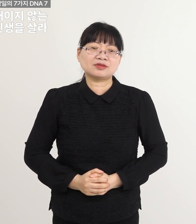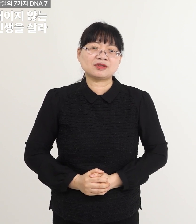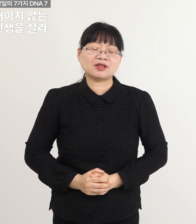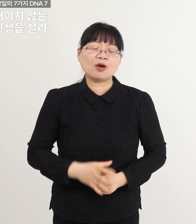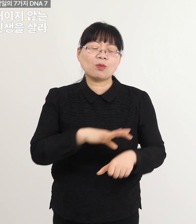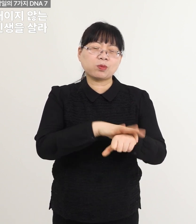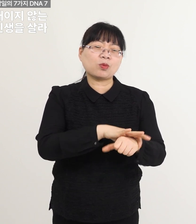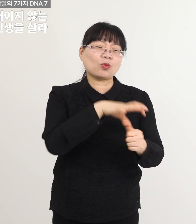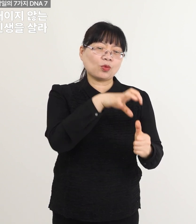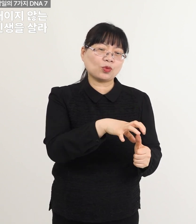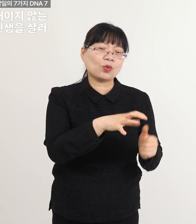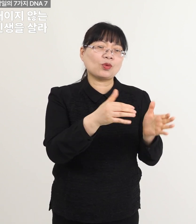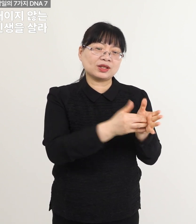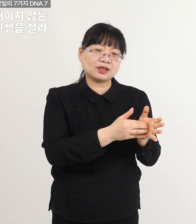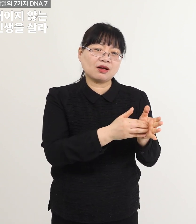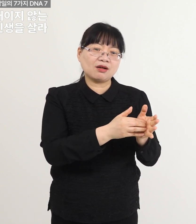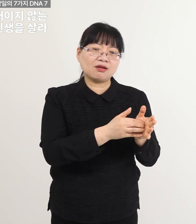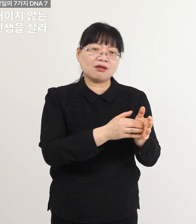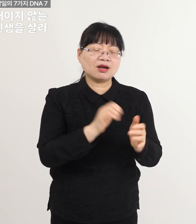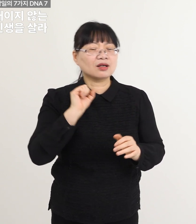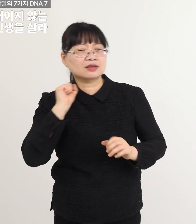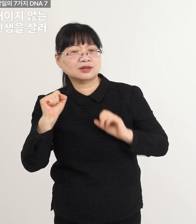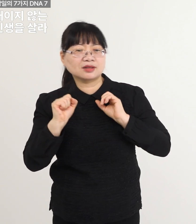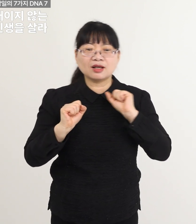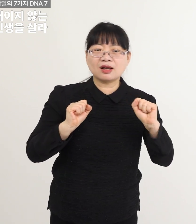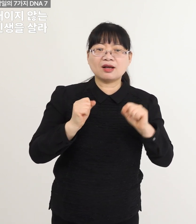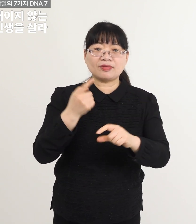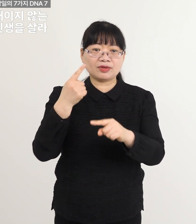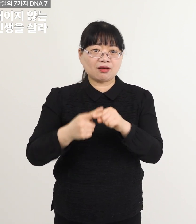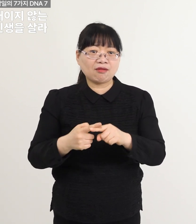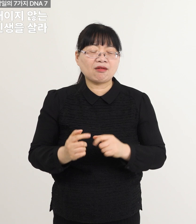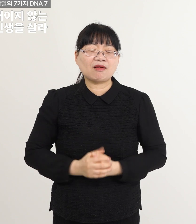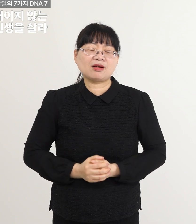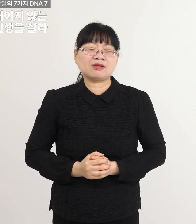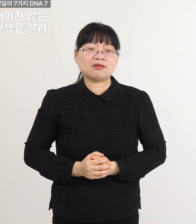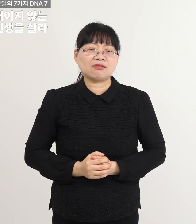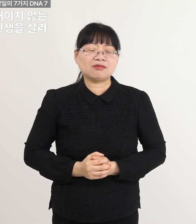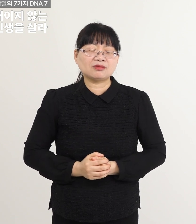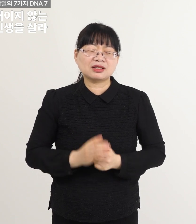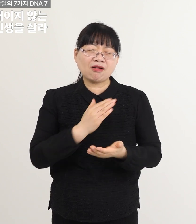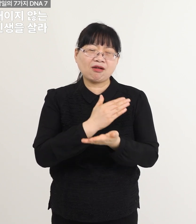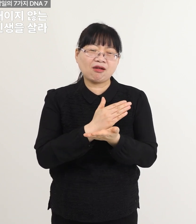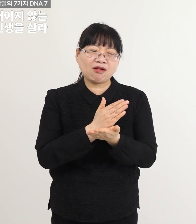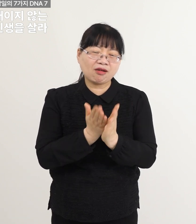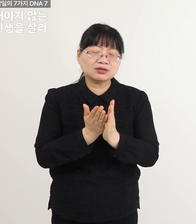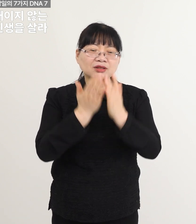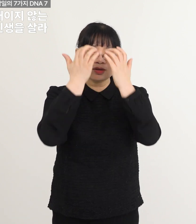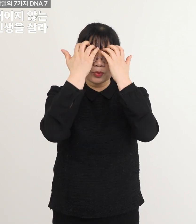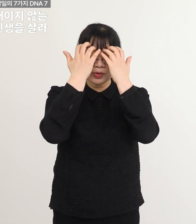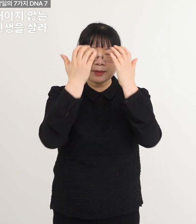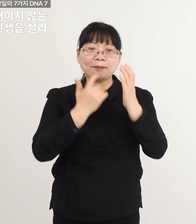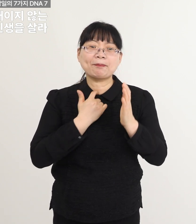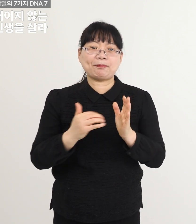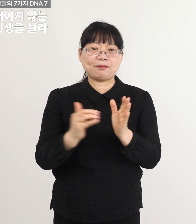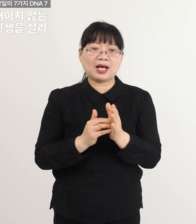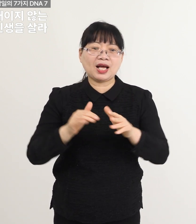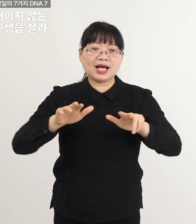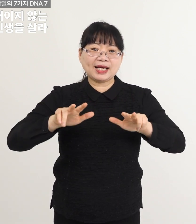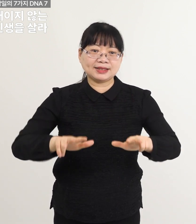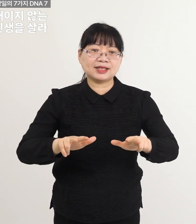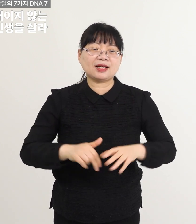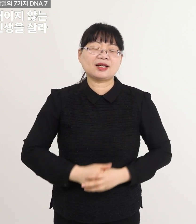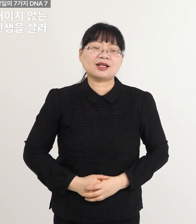포로가 되어서 이리저리 끌려오다가 가진 생고생을 다하고 지금